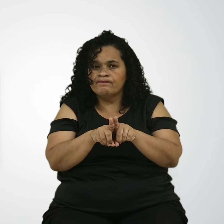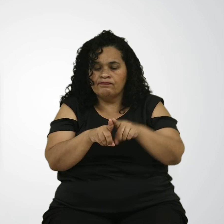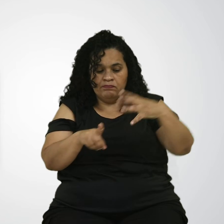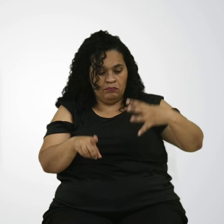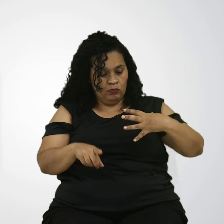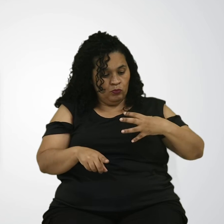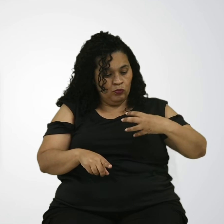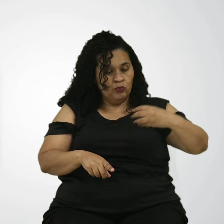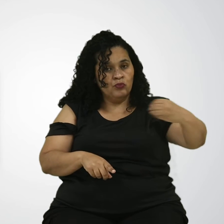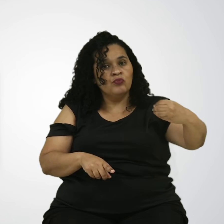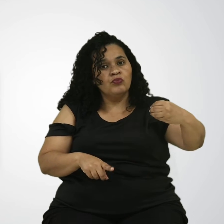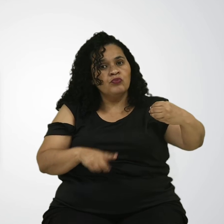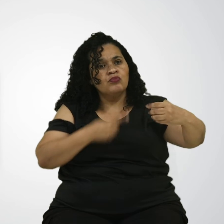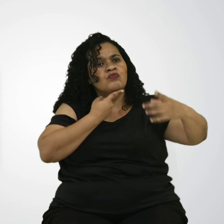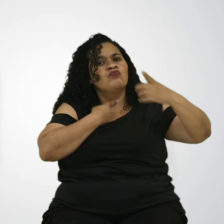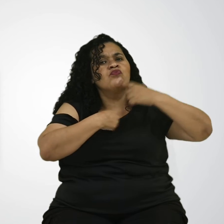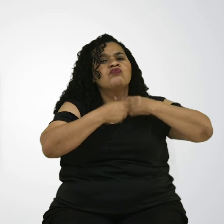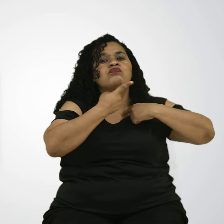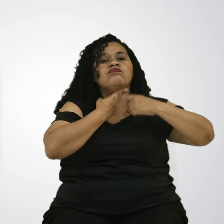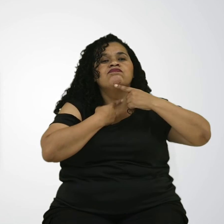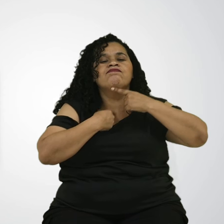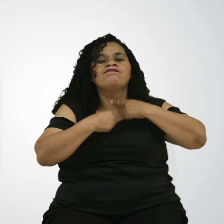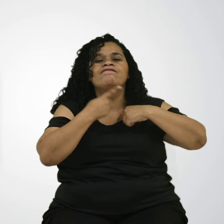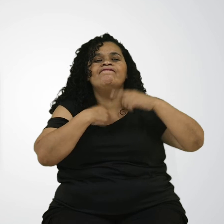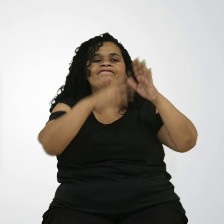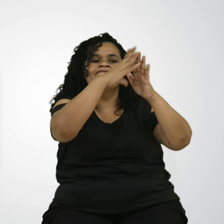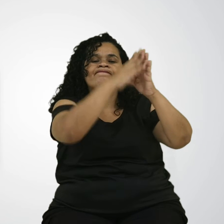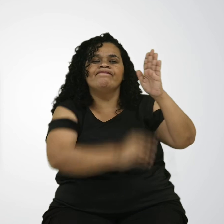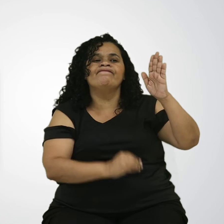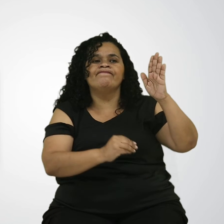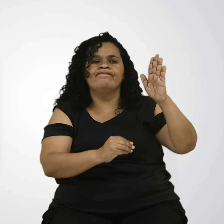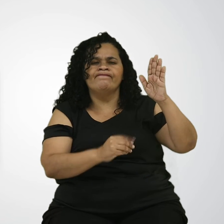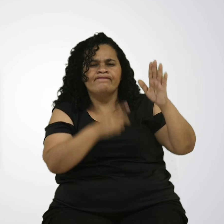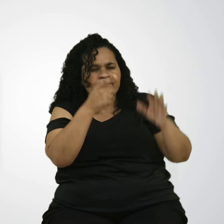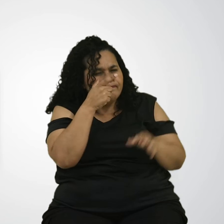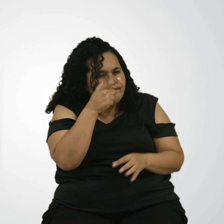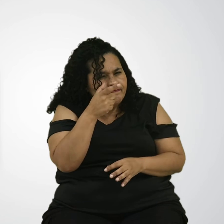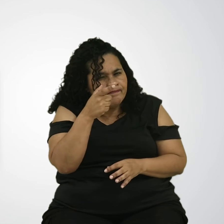têm necessidade de referência. É um outro aspecto.